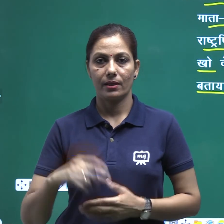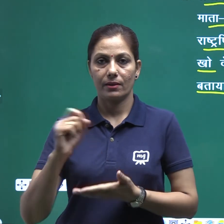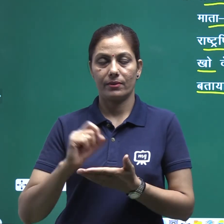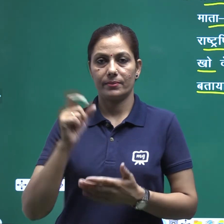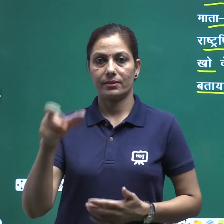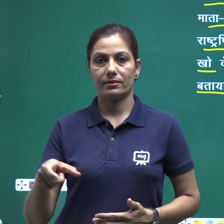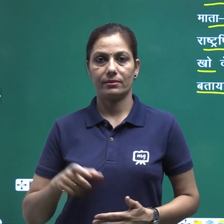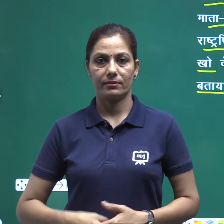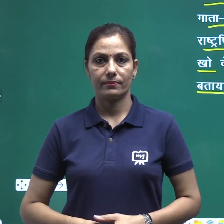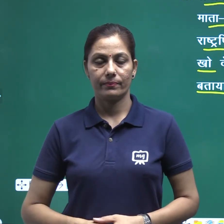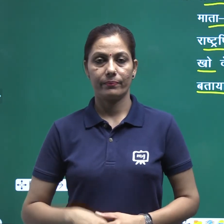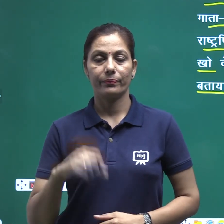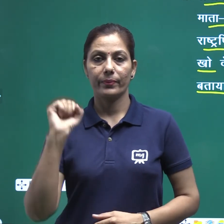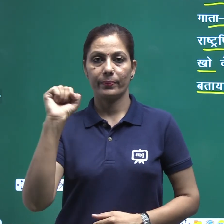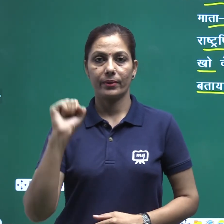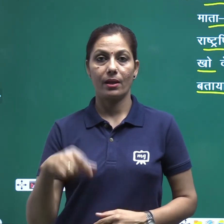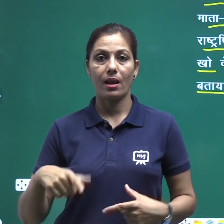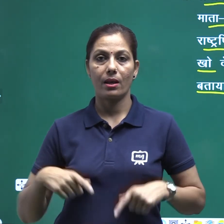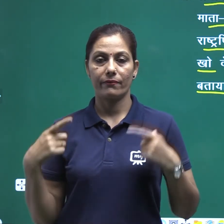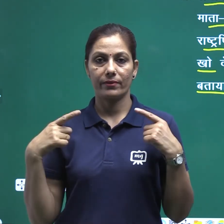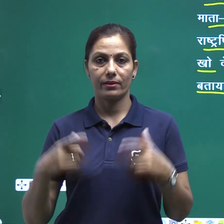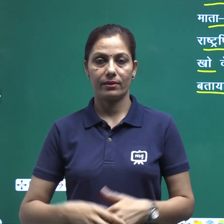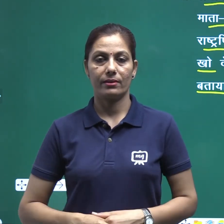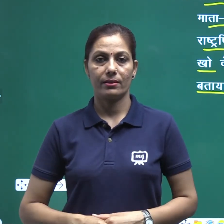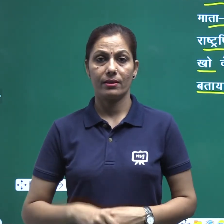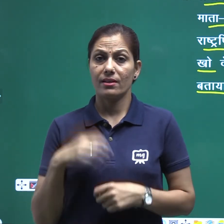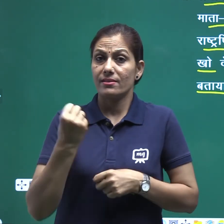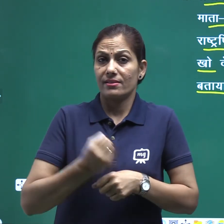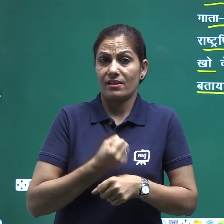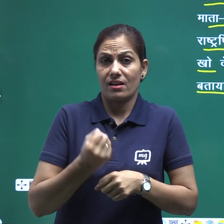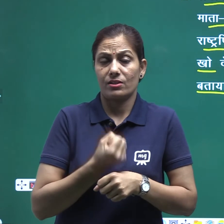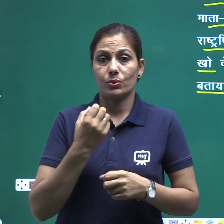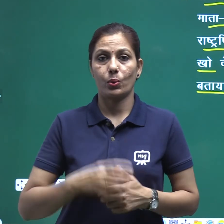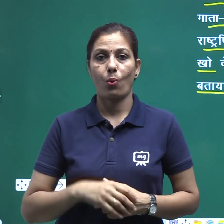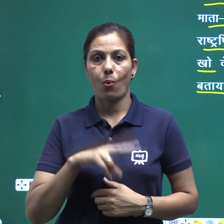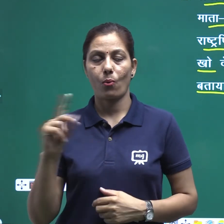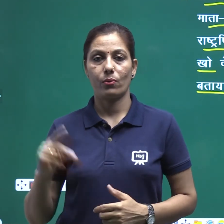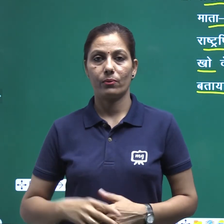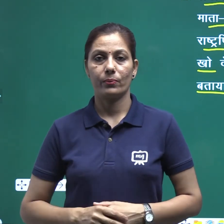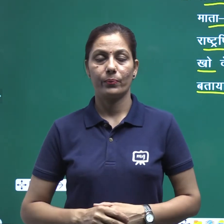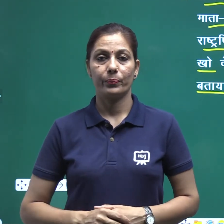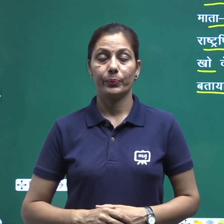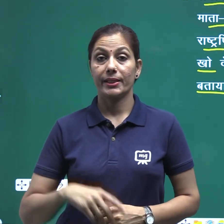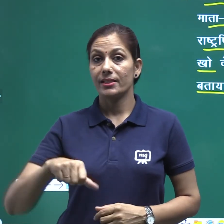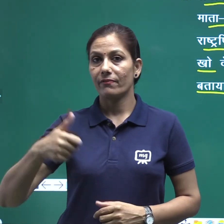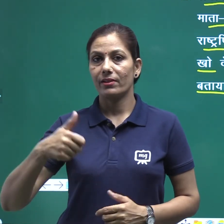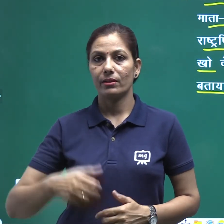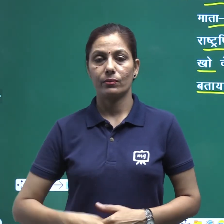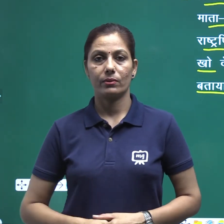ने अपने जीवन के संघर्षों और सफलताओं